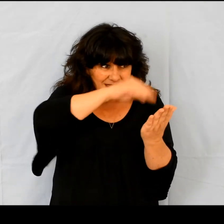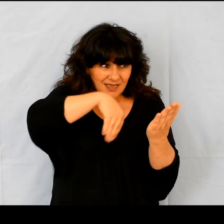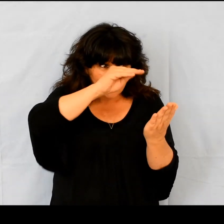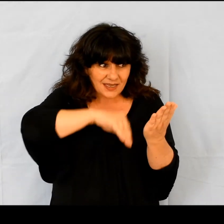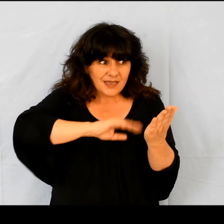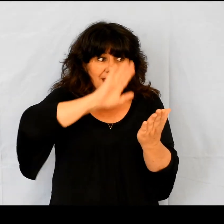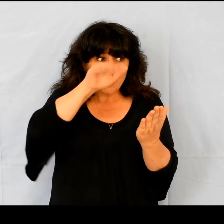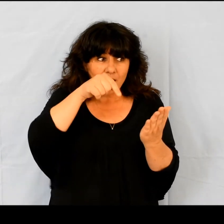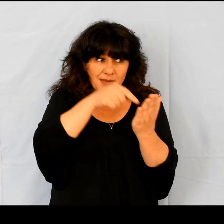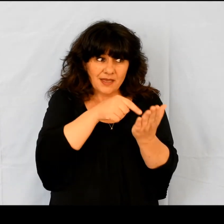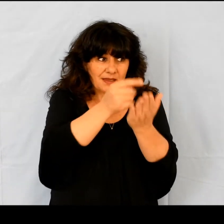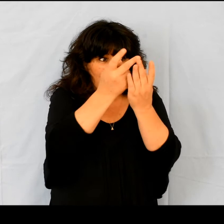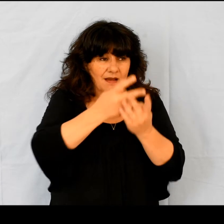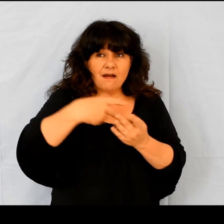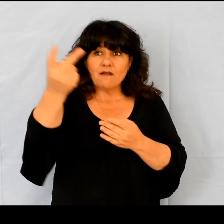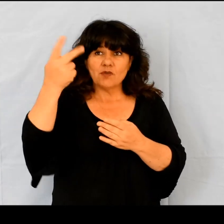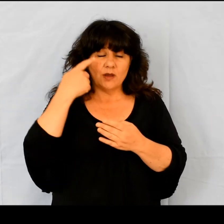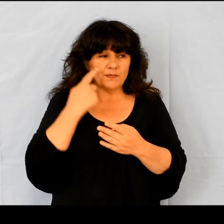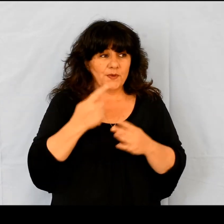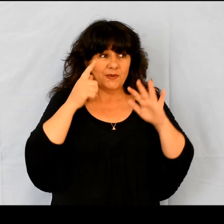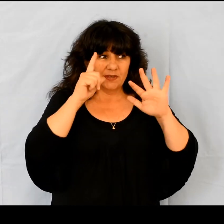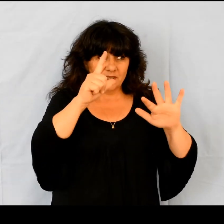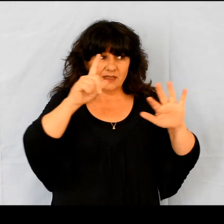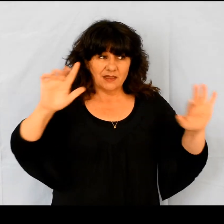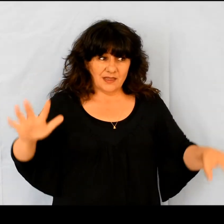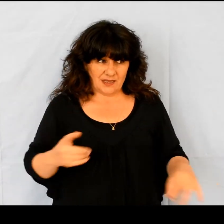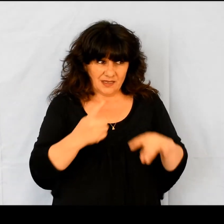églises, à Éphèse,